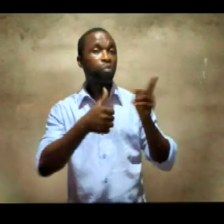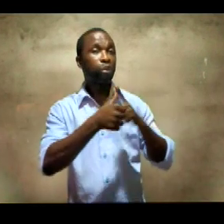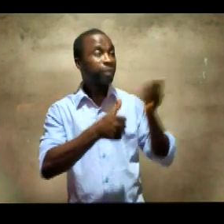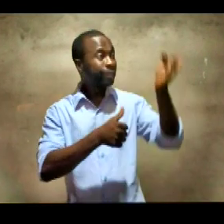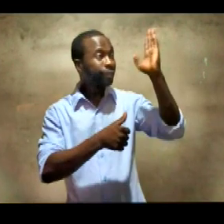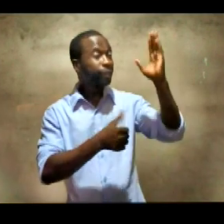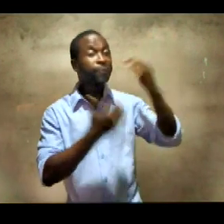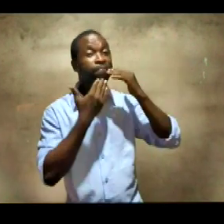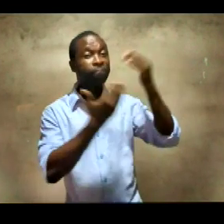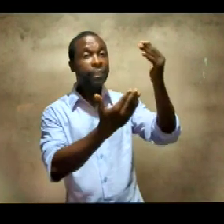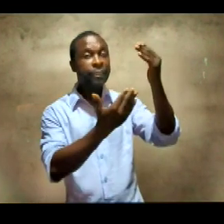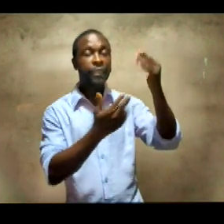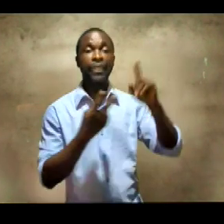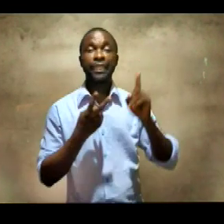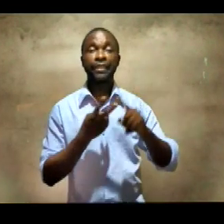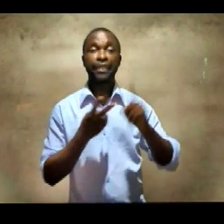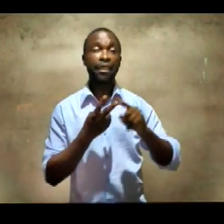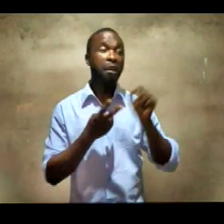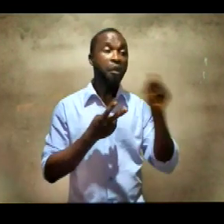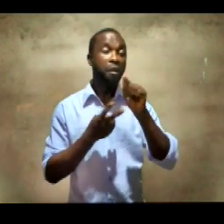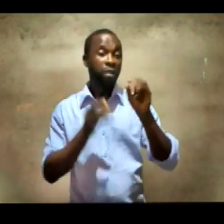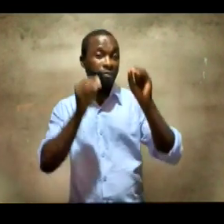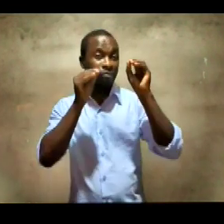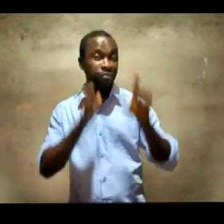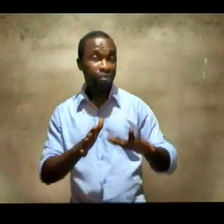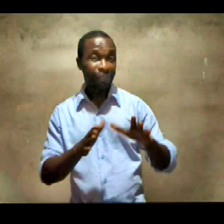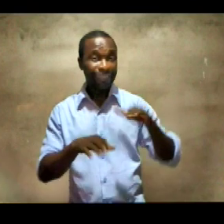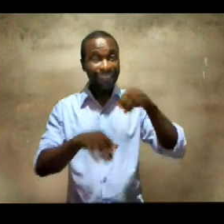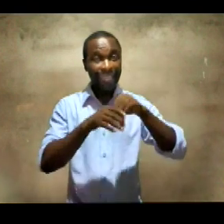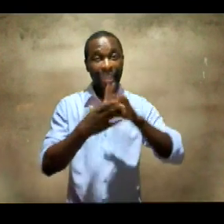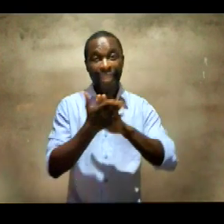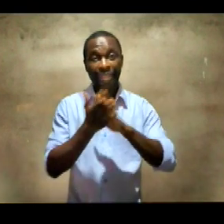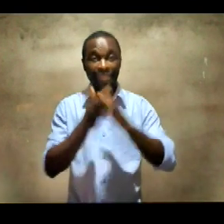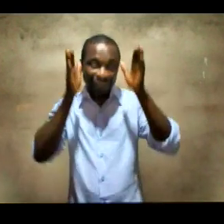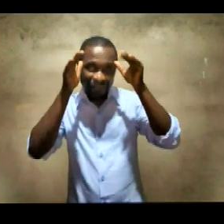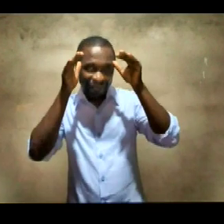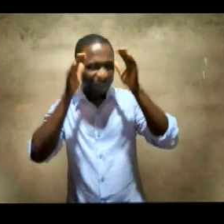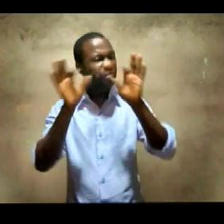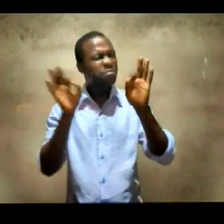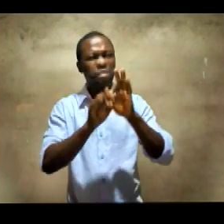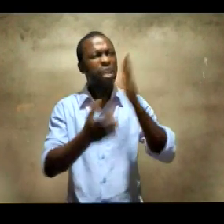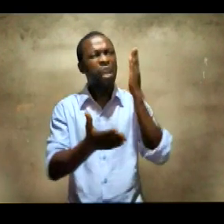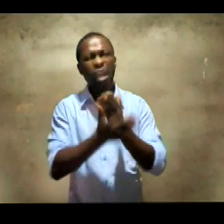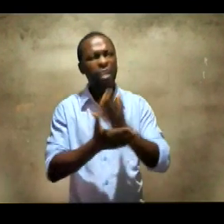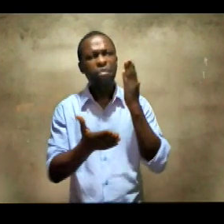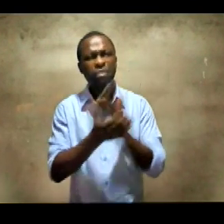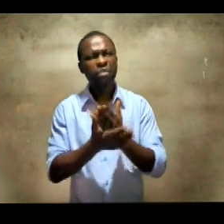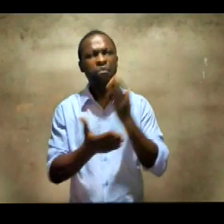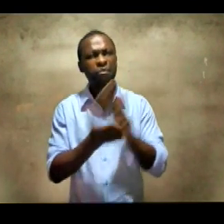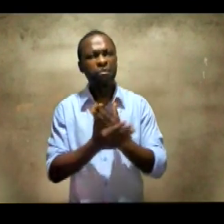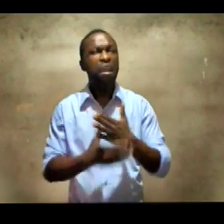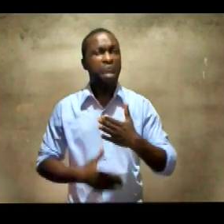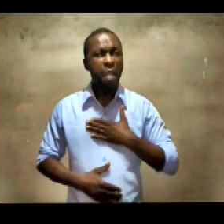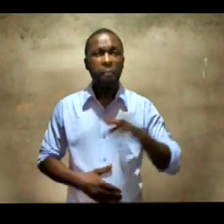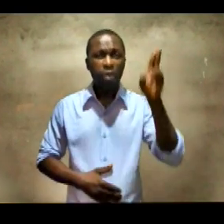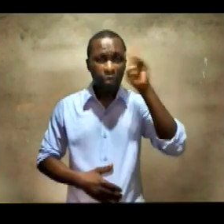Allah, mais également à tous les maîtres coraniques de revoir les pratiques aussi. Vraiment ça, c'est à revoir. C'est mon oncle,